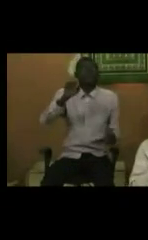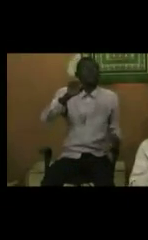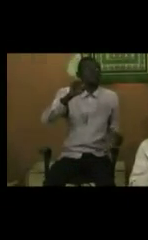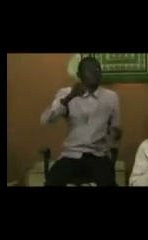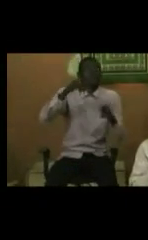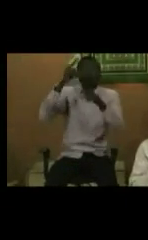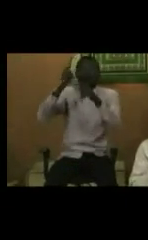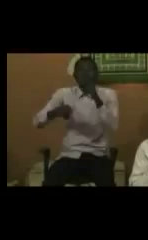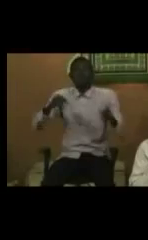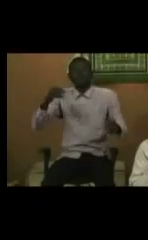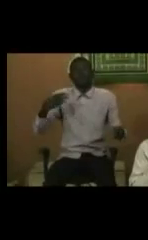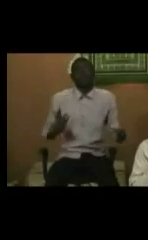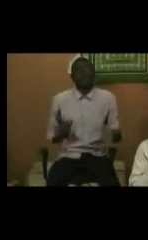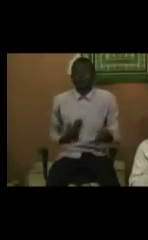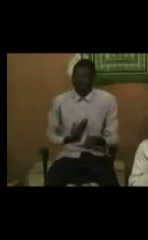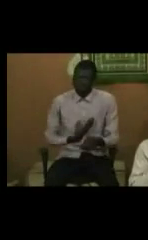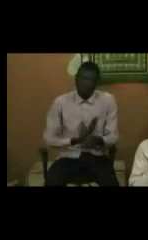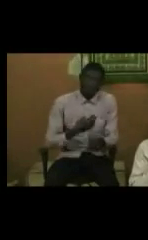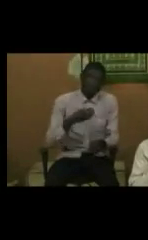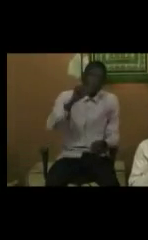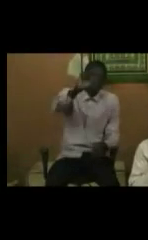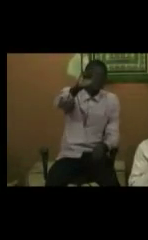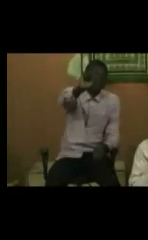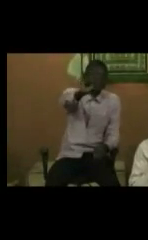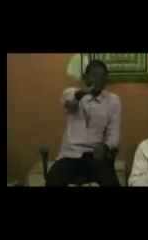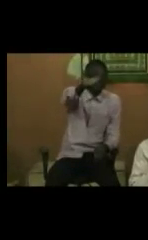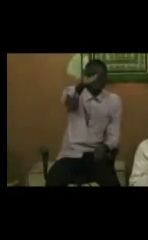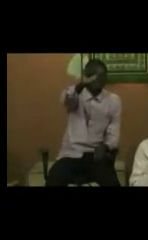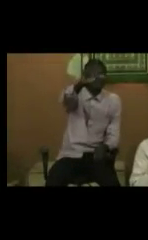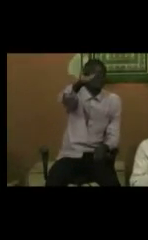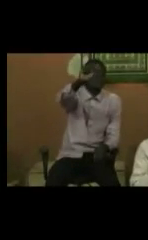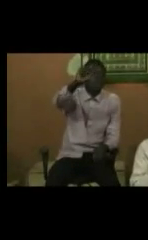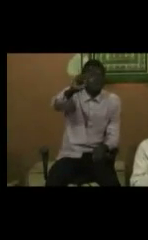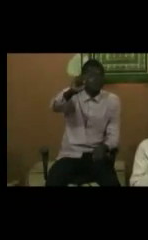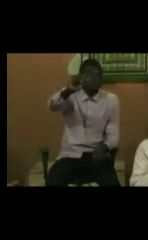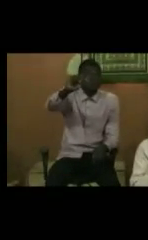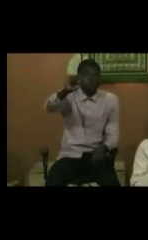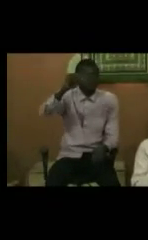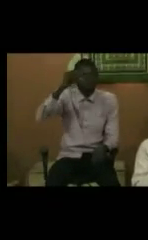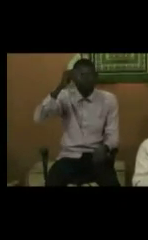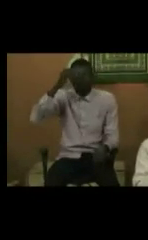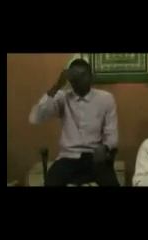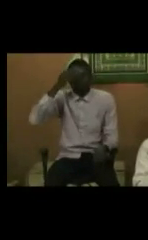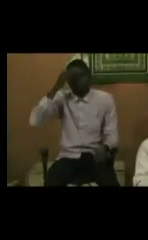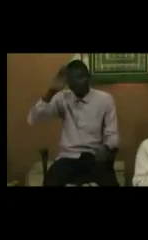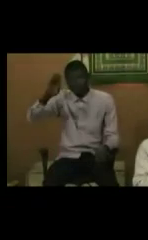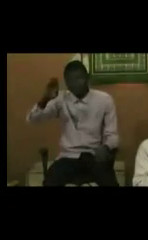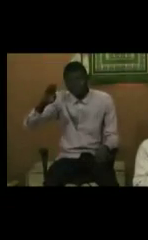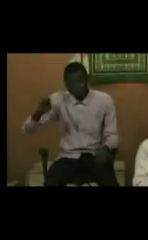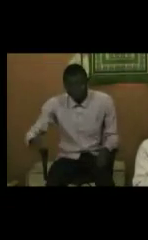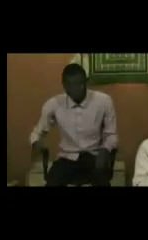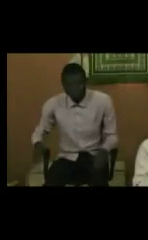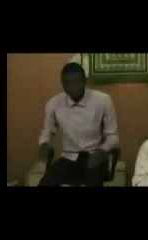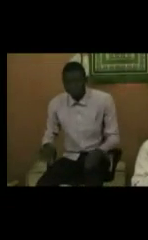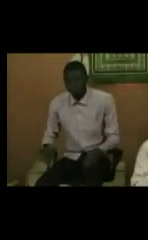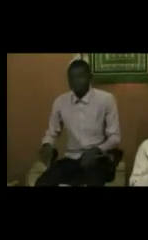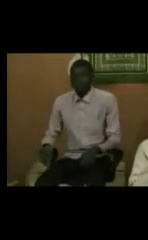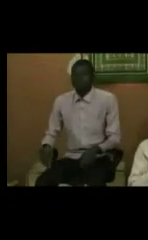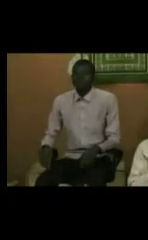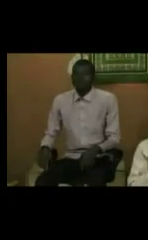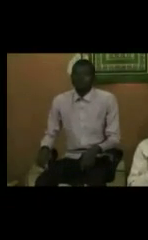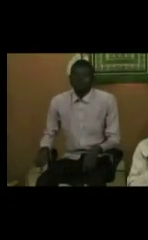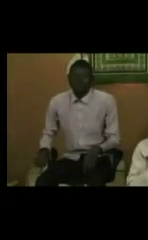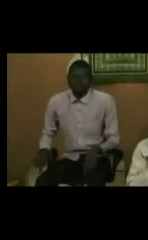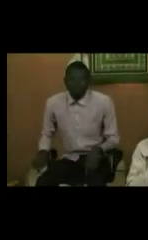paya eh ti e ba paya pe awon keferi won a foro yin